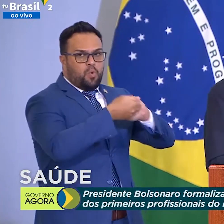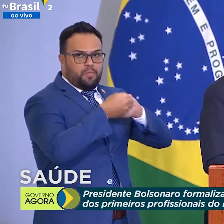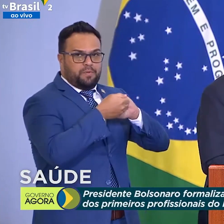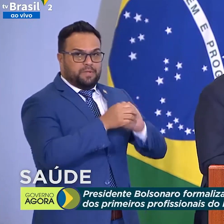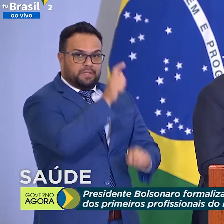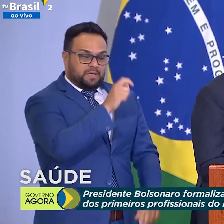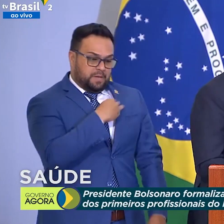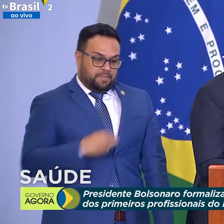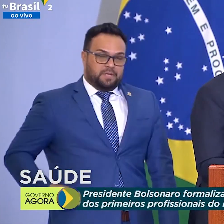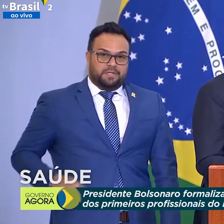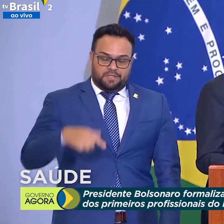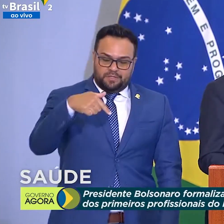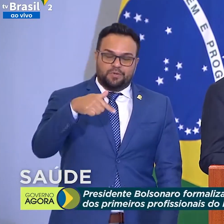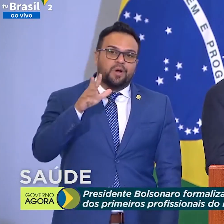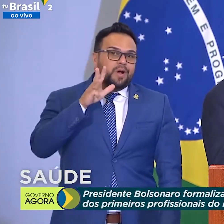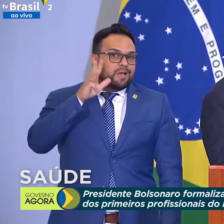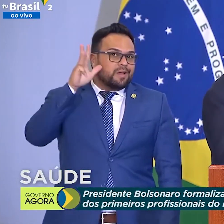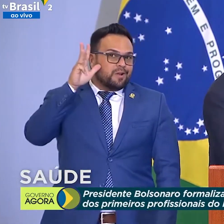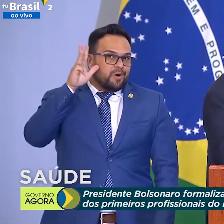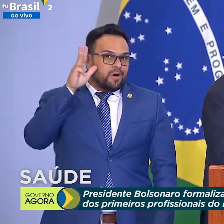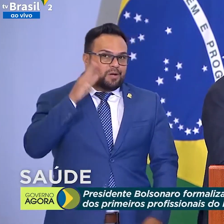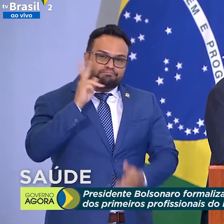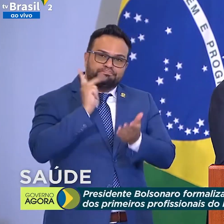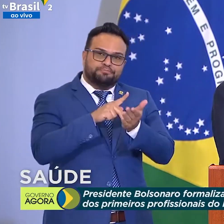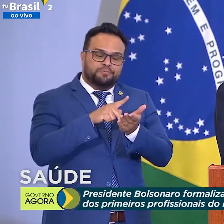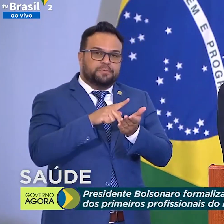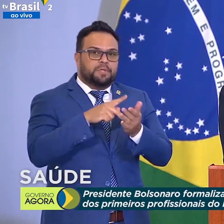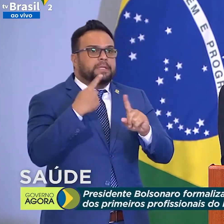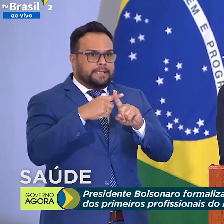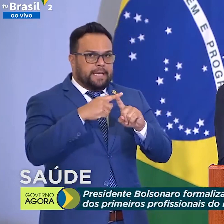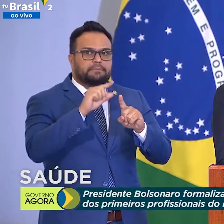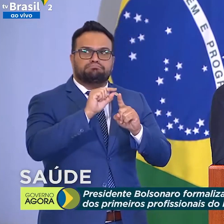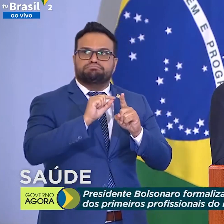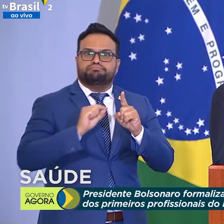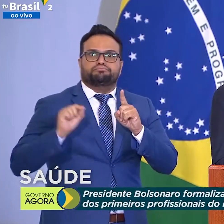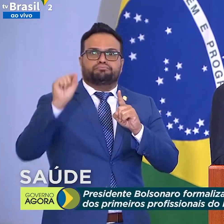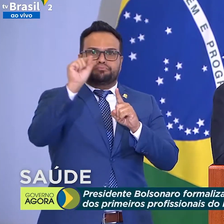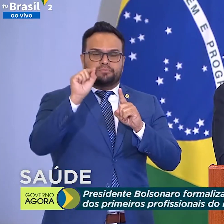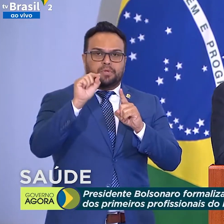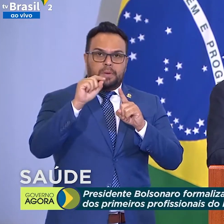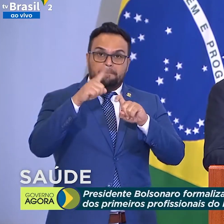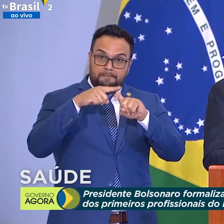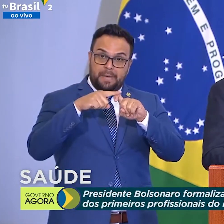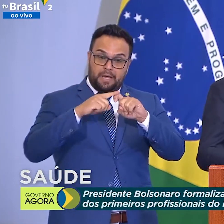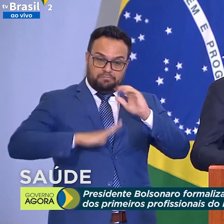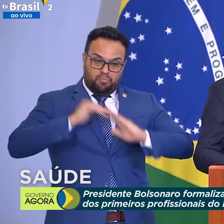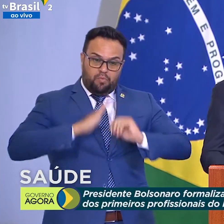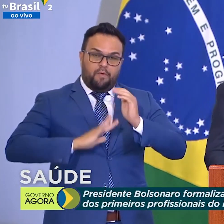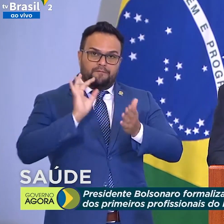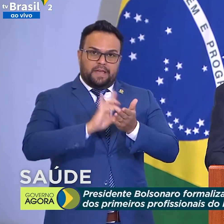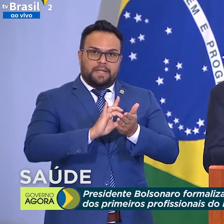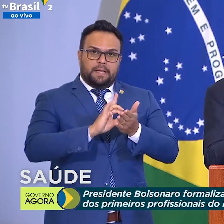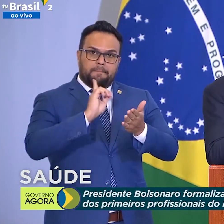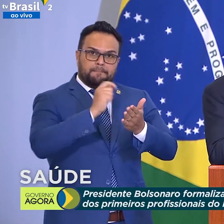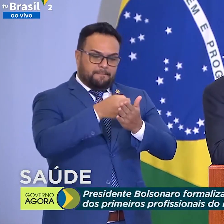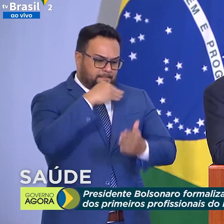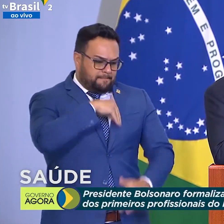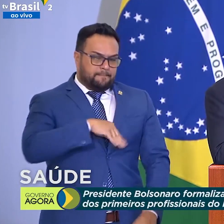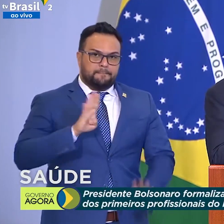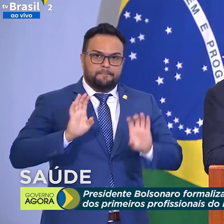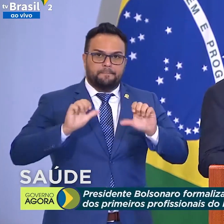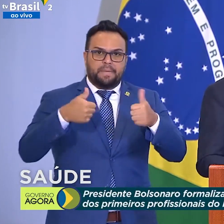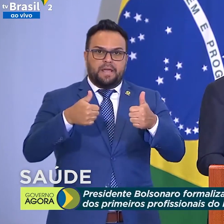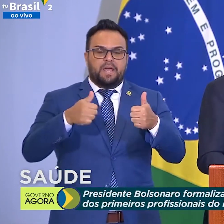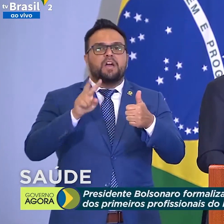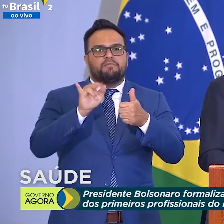para esse programa Mestres pelo Brasil, onde mestres de verdade, bem remunerados, vão ser